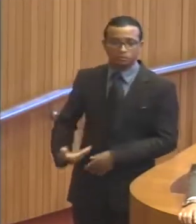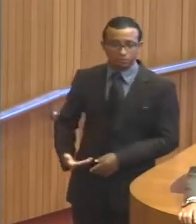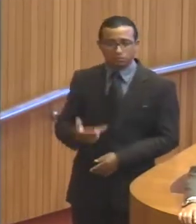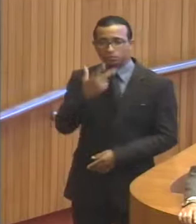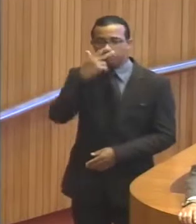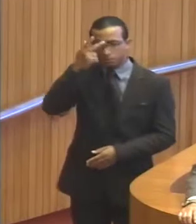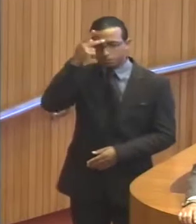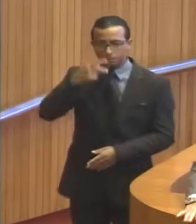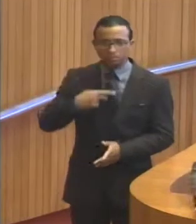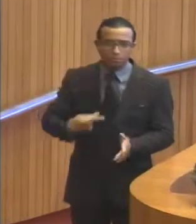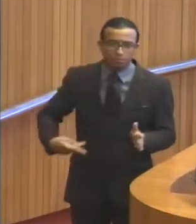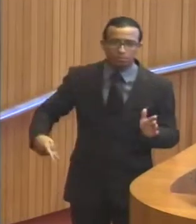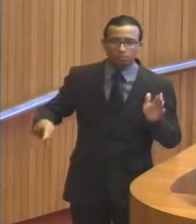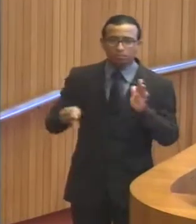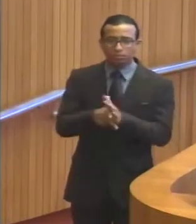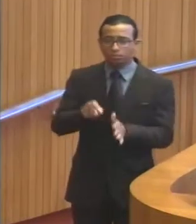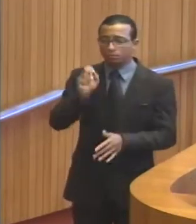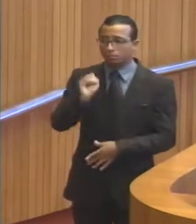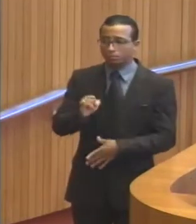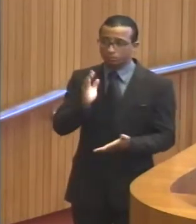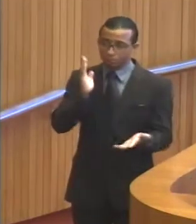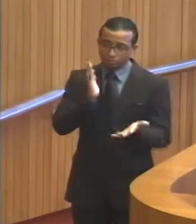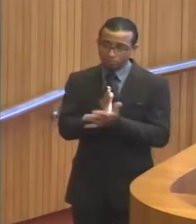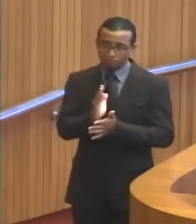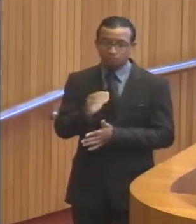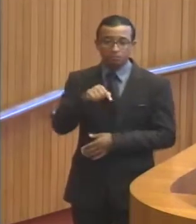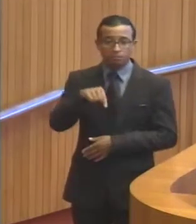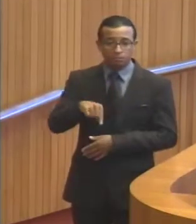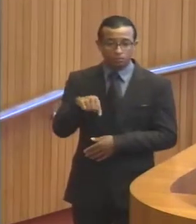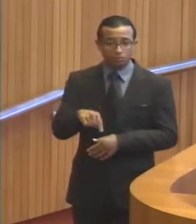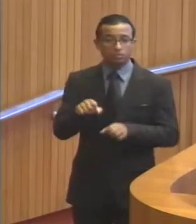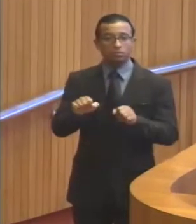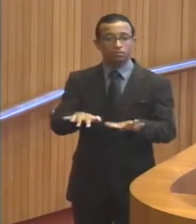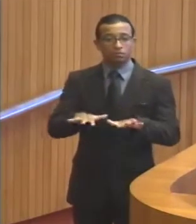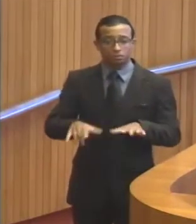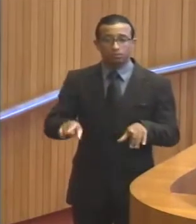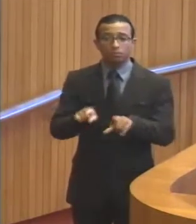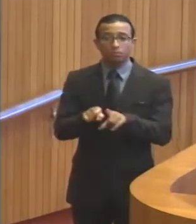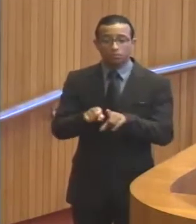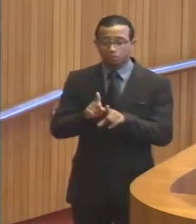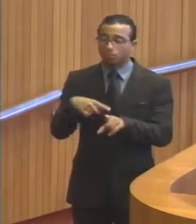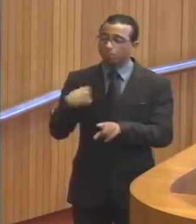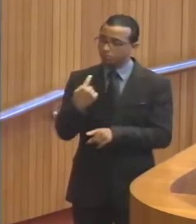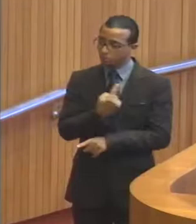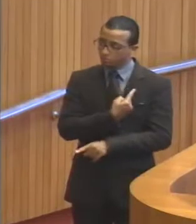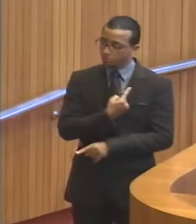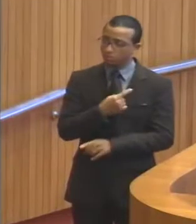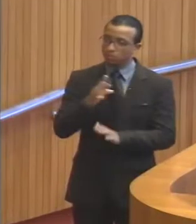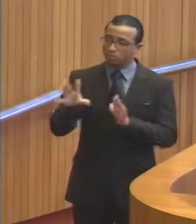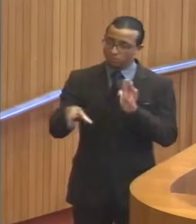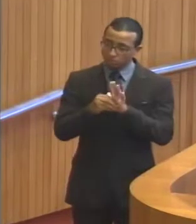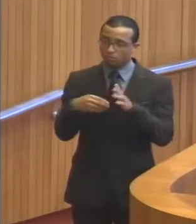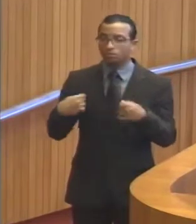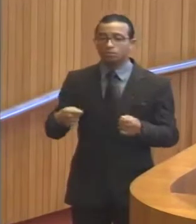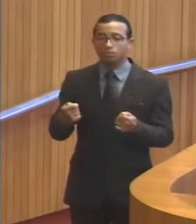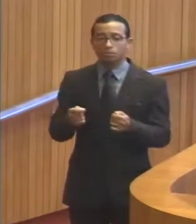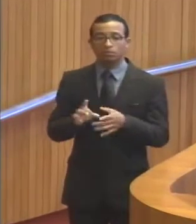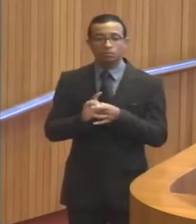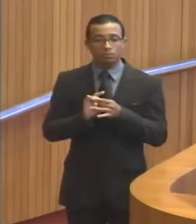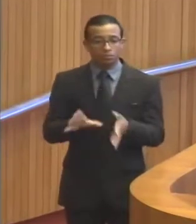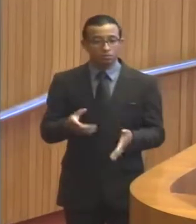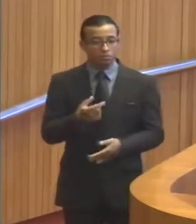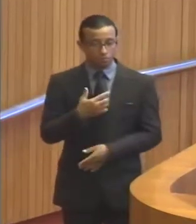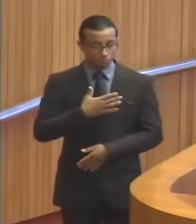particular. Nós aprovamos o orçamento e as nossas emendas têm que sair. As minhas emendas e de alguns